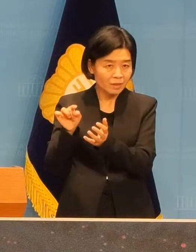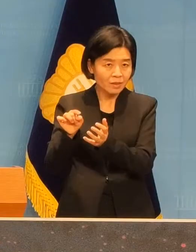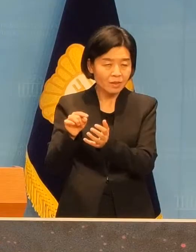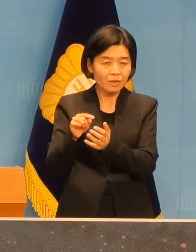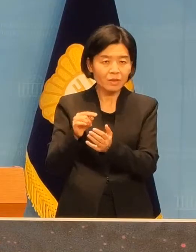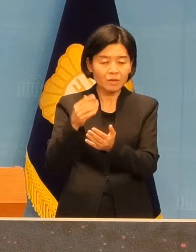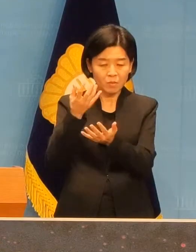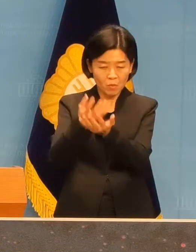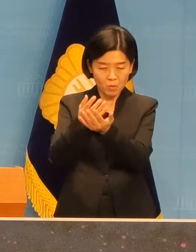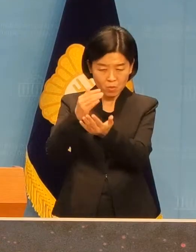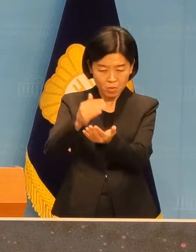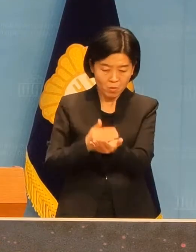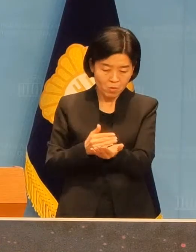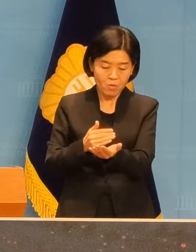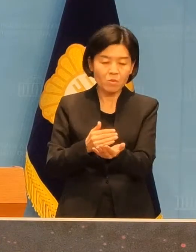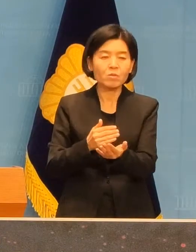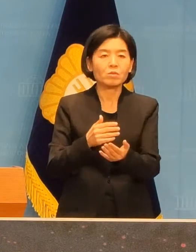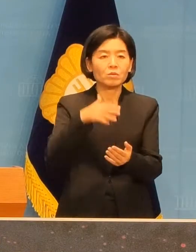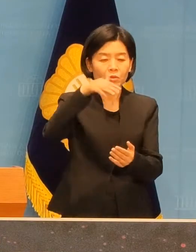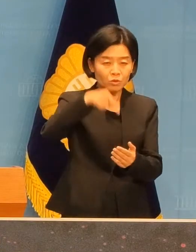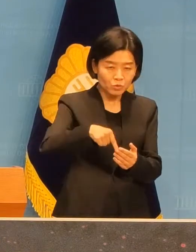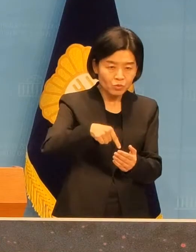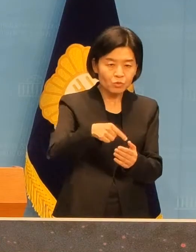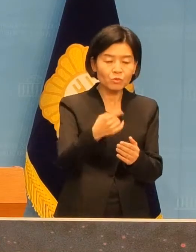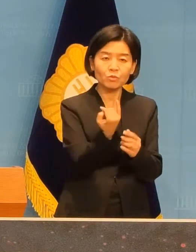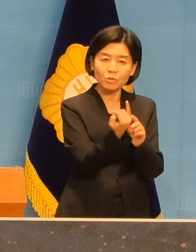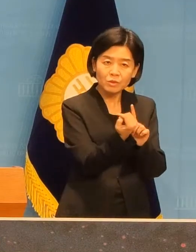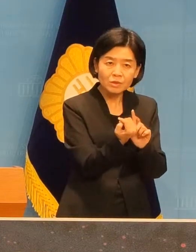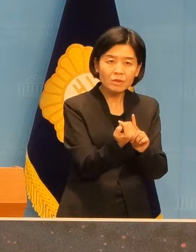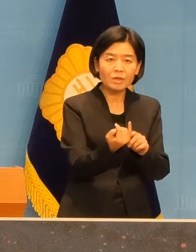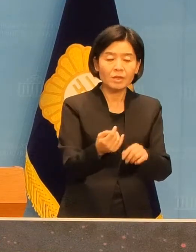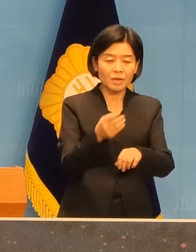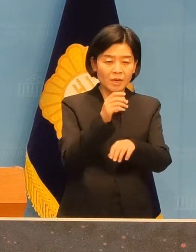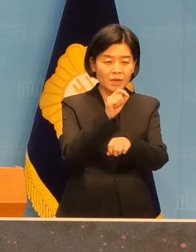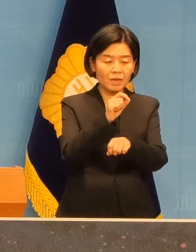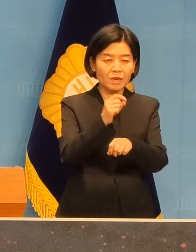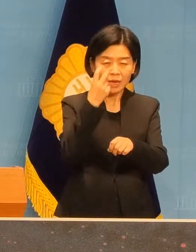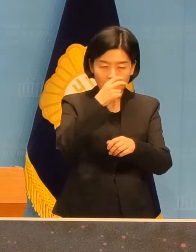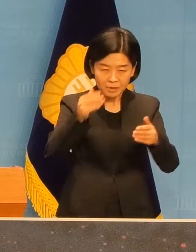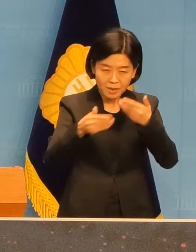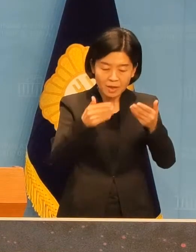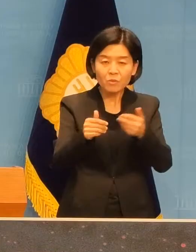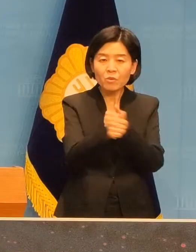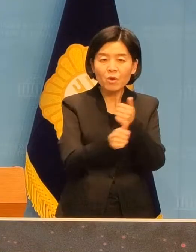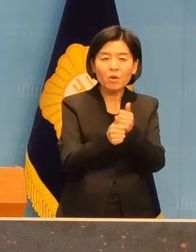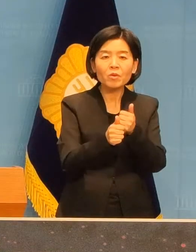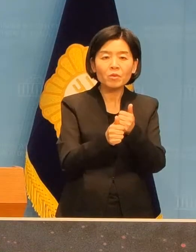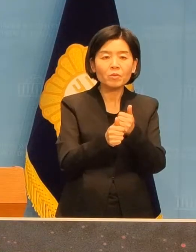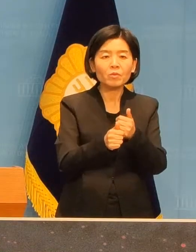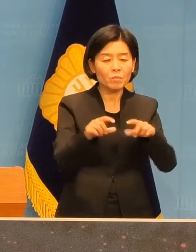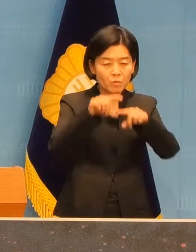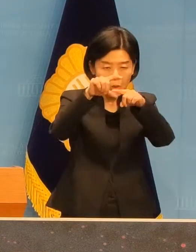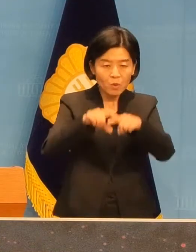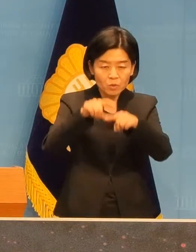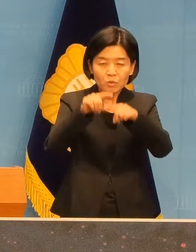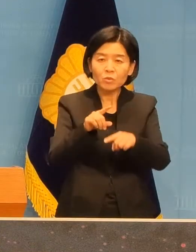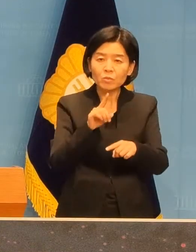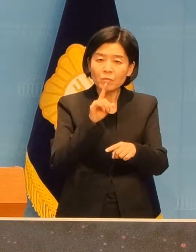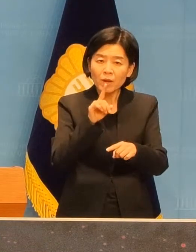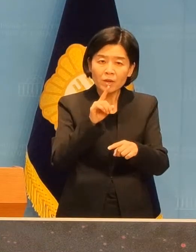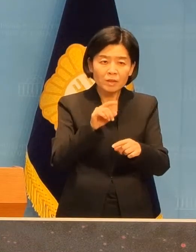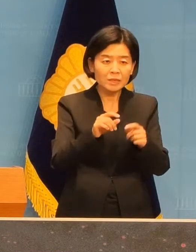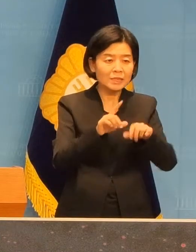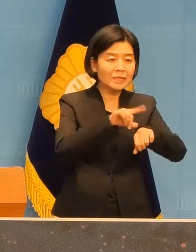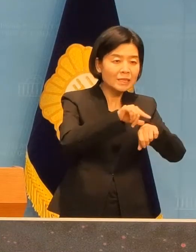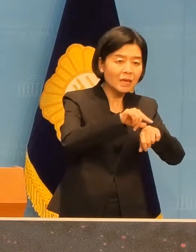보고서에 따르면 추미애 위원장은 다른 감사위원의 평균 질의 시간보다 위원장 발언 질의